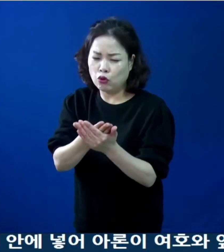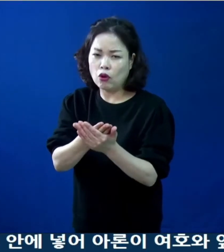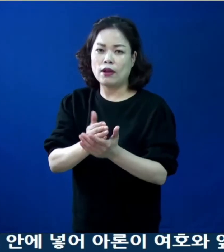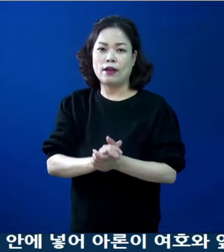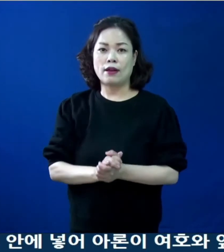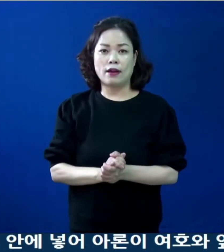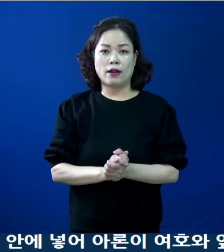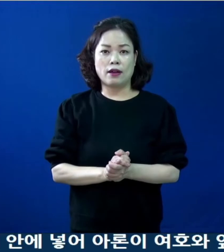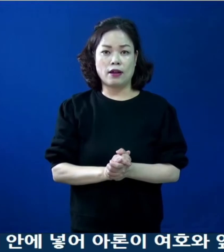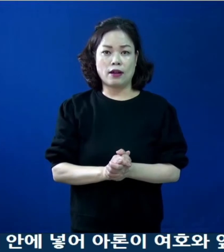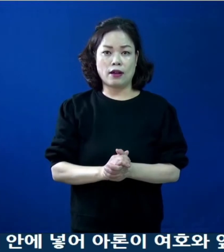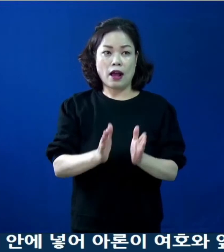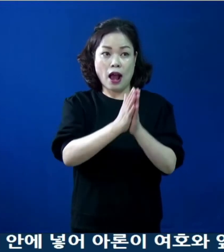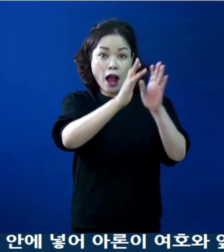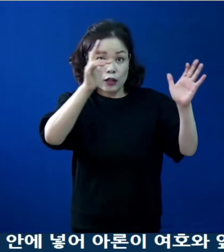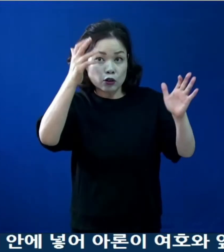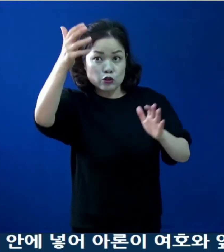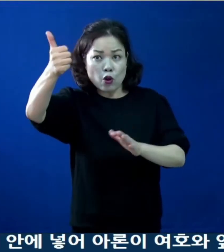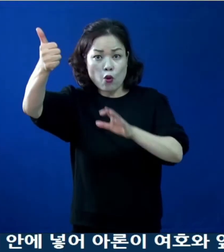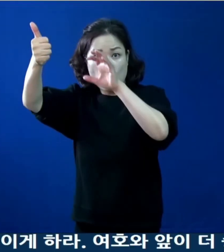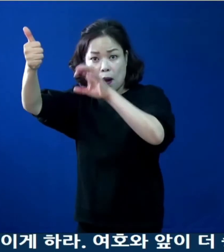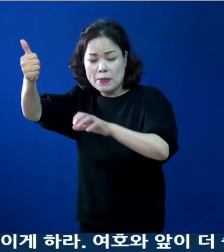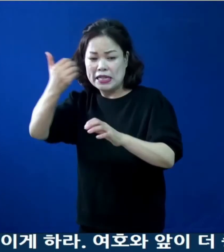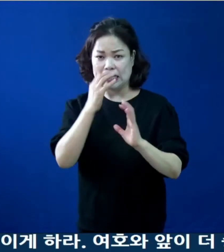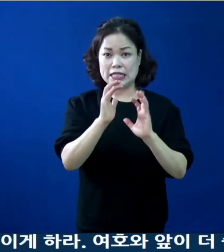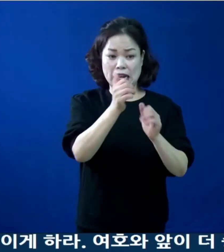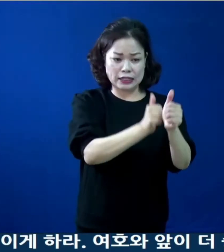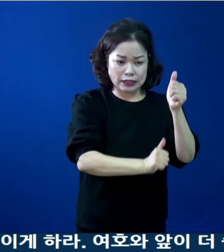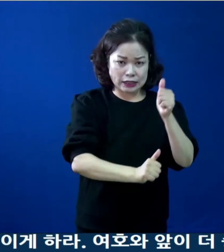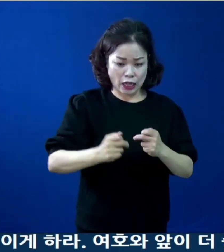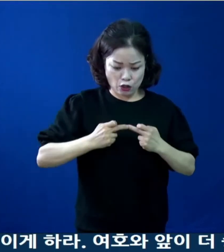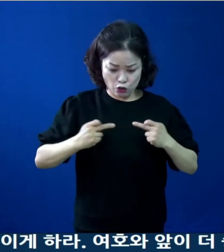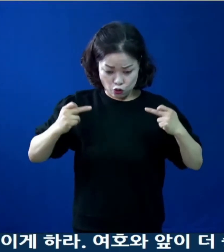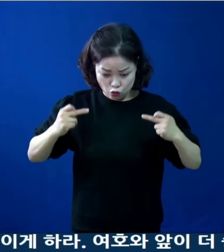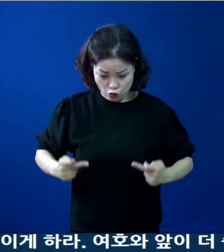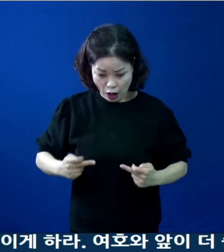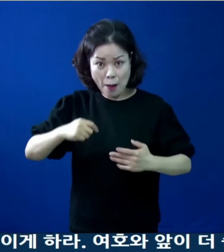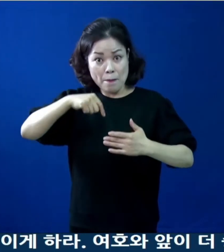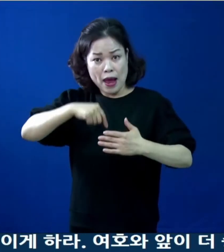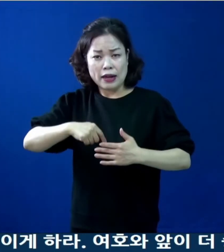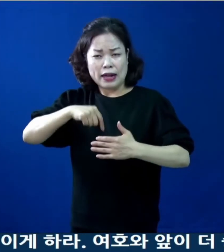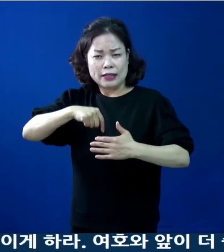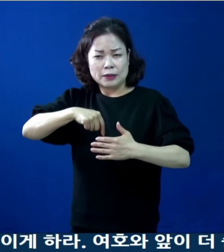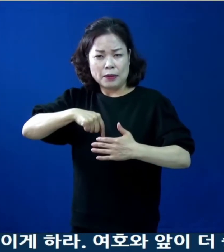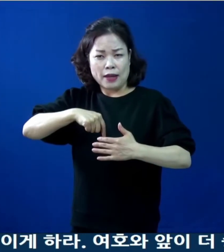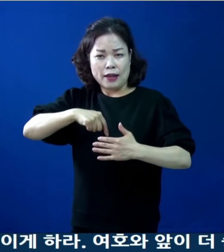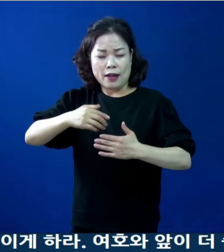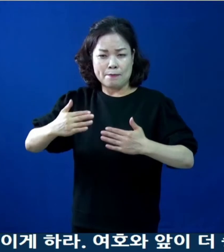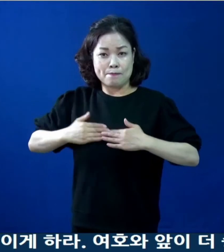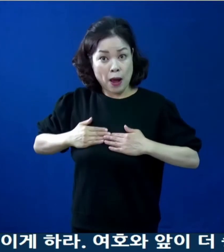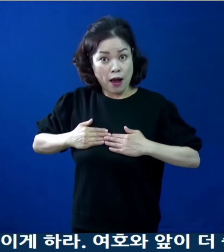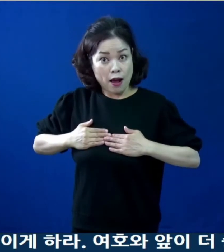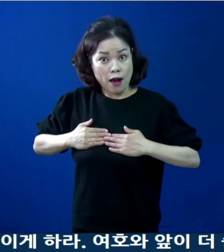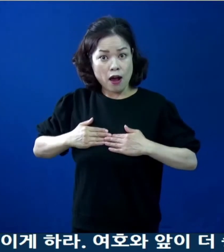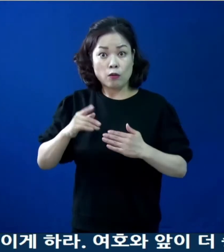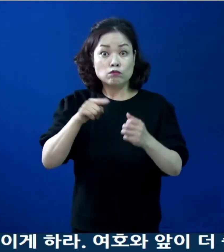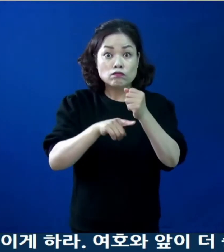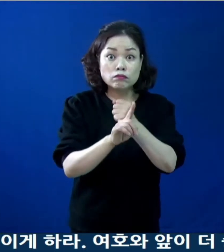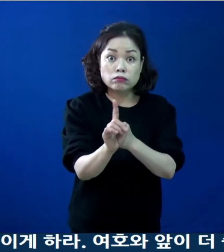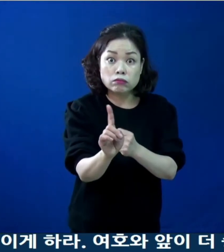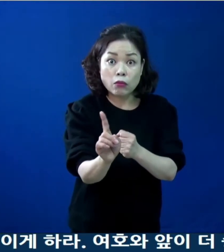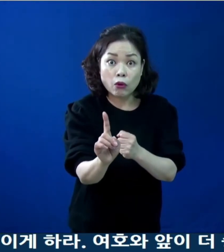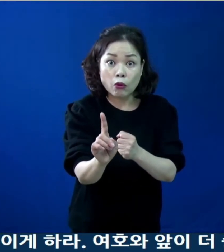것이죠. 아론은 여호와 앞에서 이스라엘 자손의 흉패를 항상 그의 가슴에 붙일지니라. 무슨